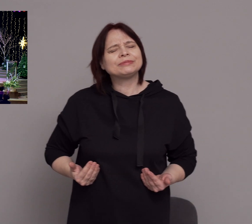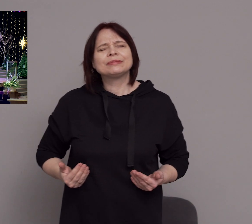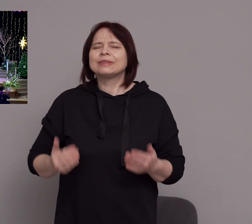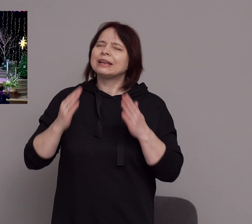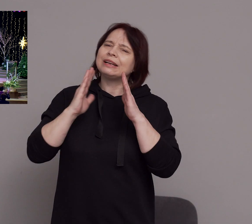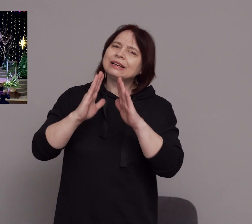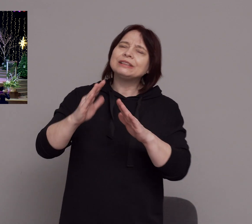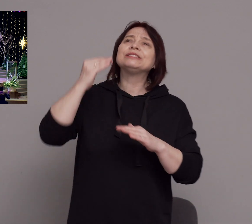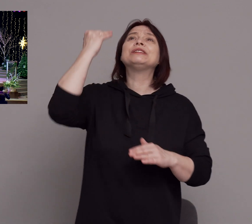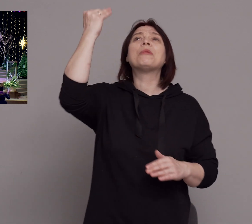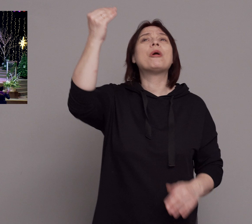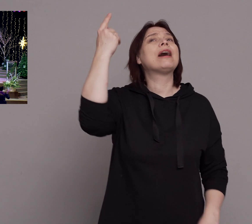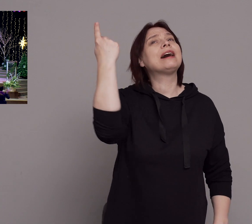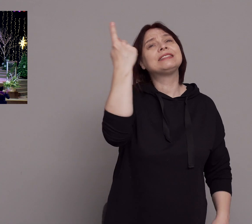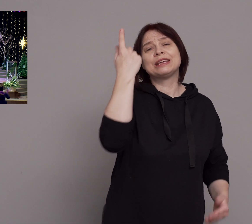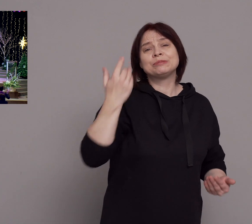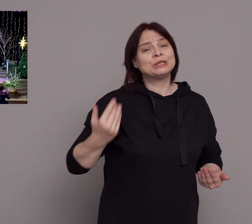Лишь тобой одни.